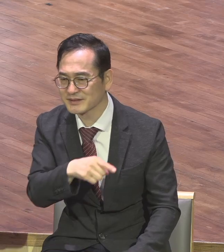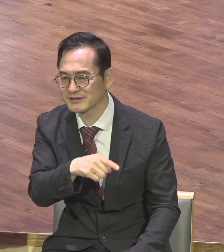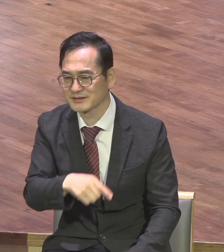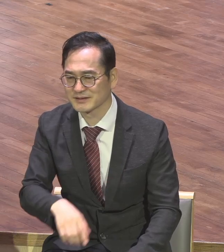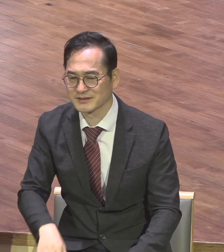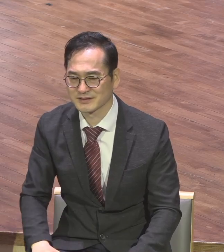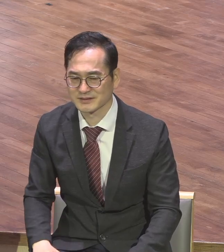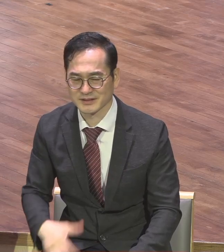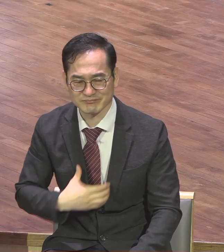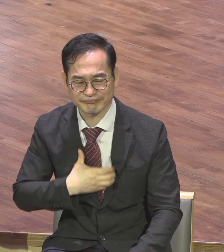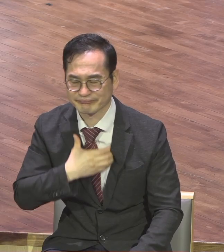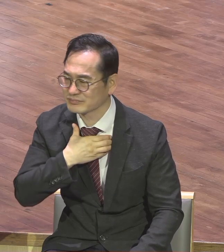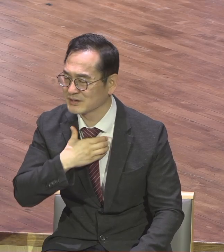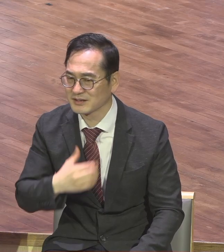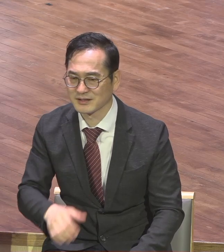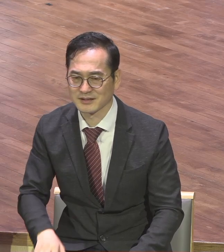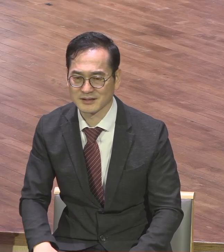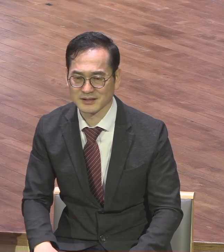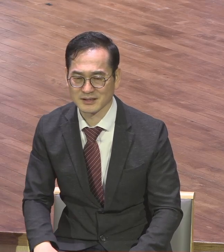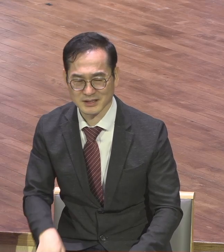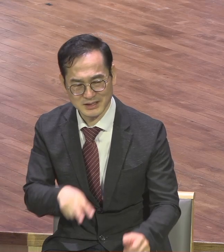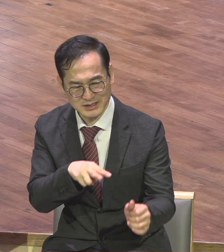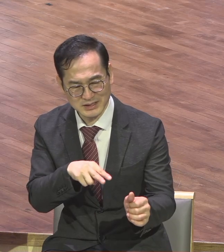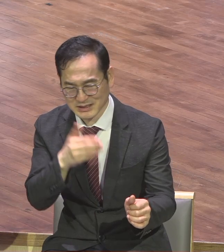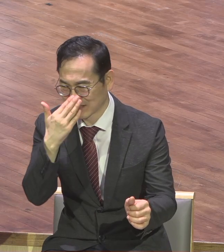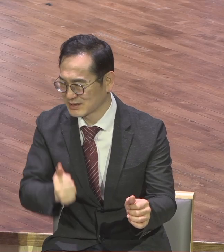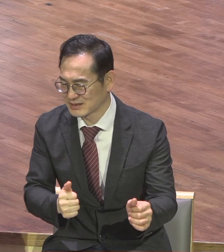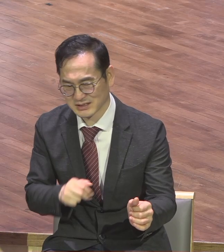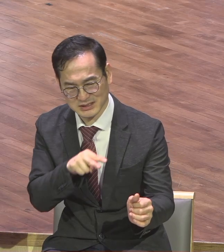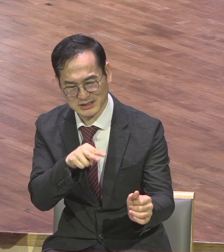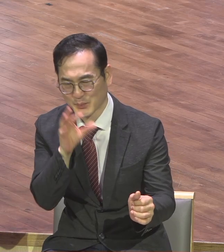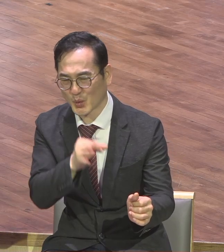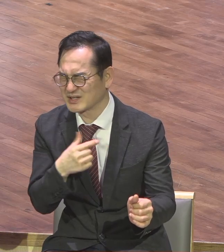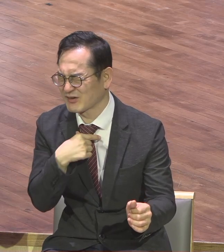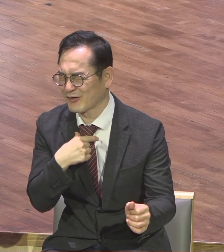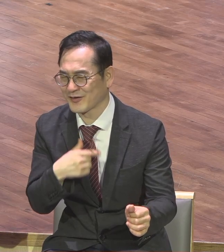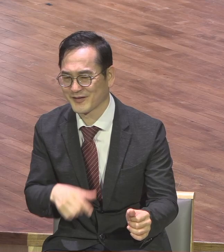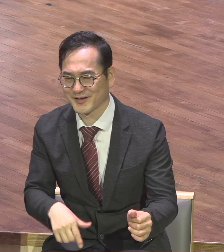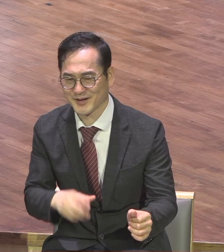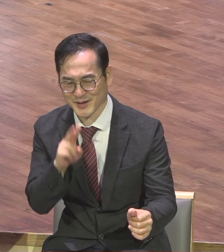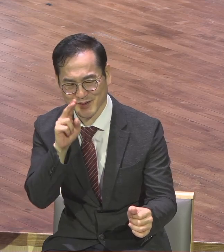그렇죠? 지겹죠, 지겨워. 쳐다보기도 싫어. 종교형